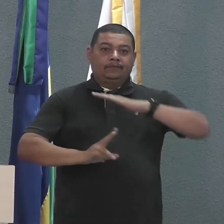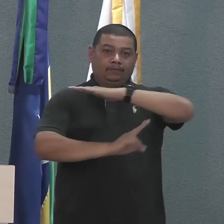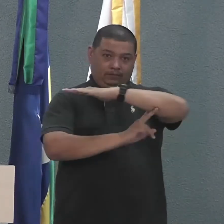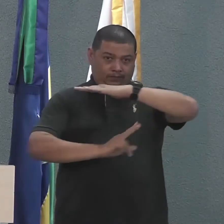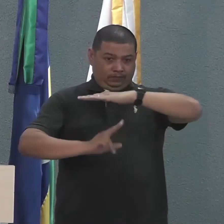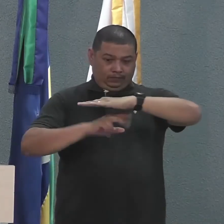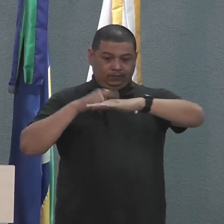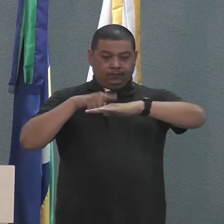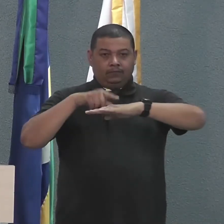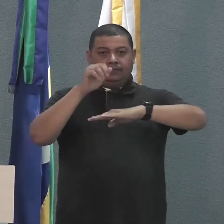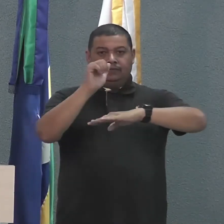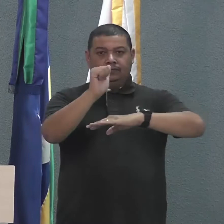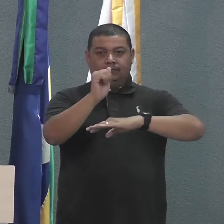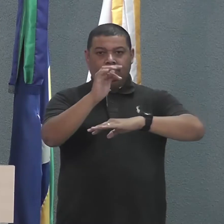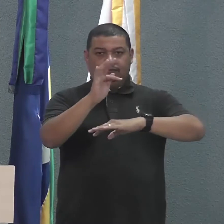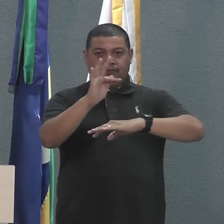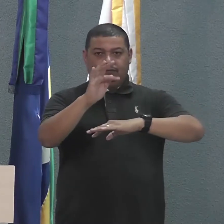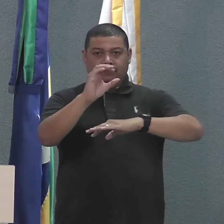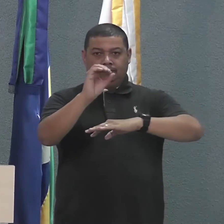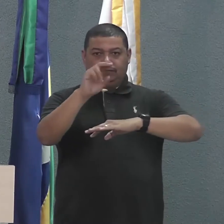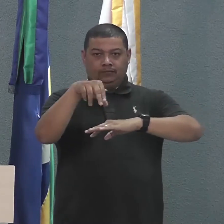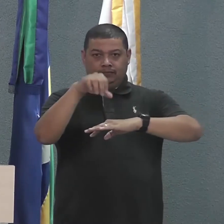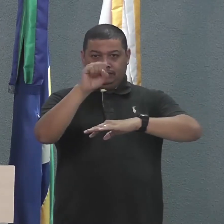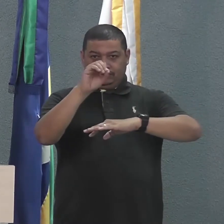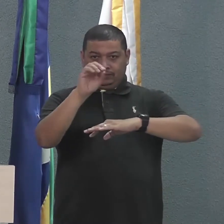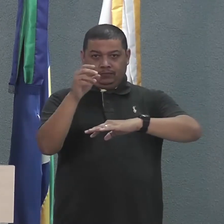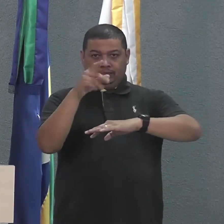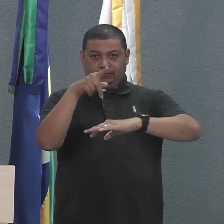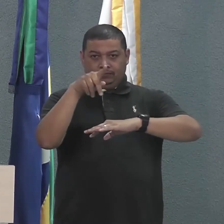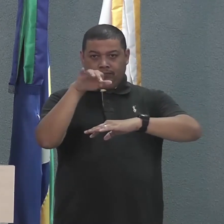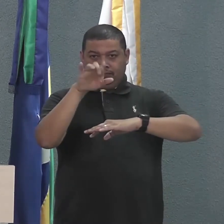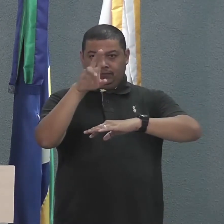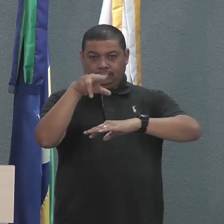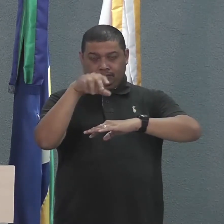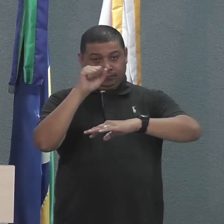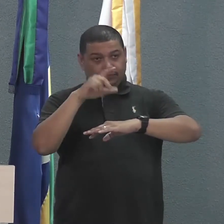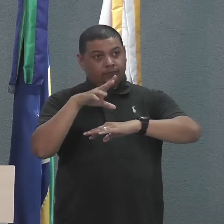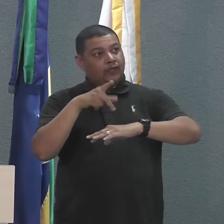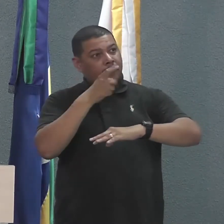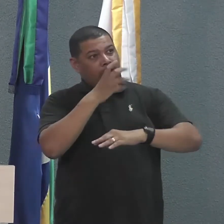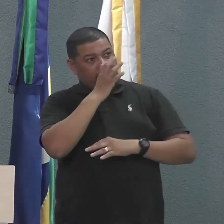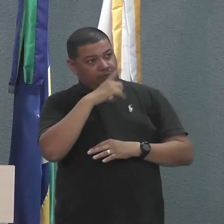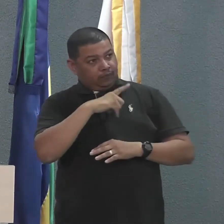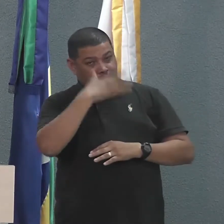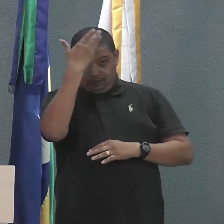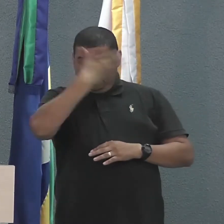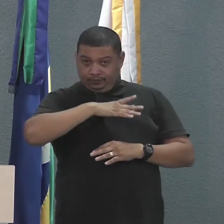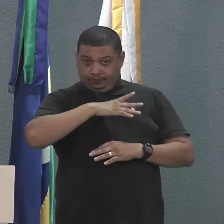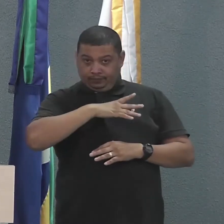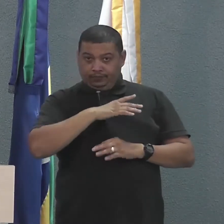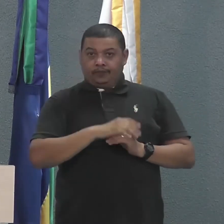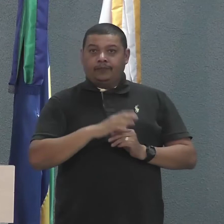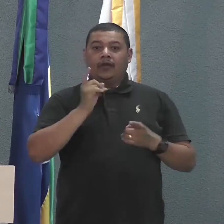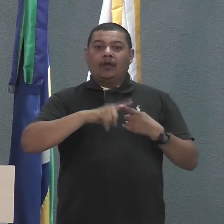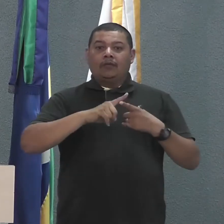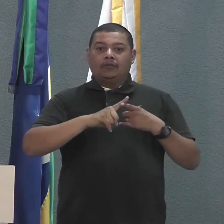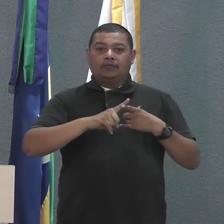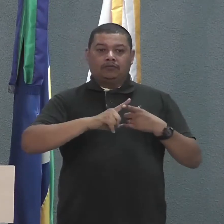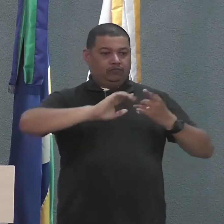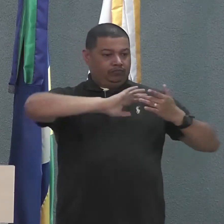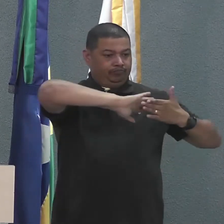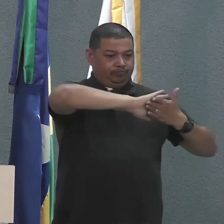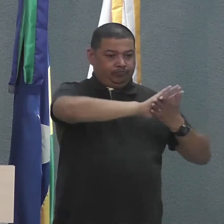Pena. Tivemos lá nesse domingo, lá acompanhando a primeira etapa, que seria a remoção da ponte,